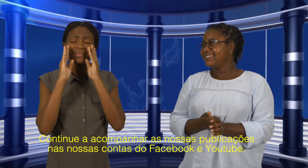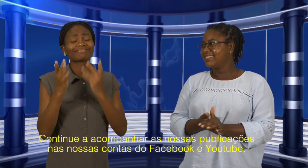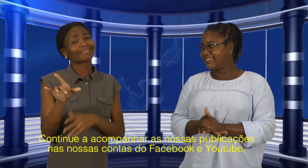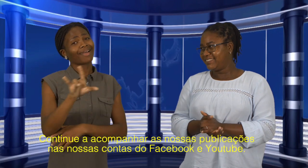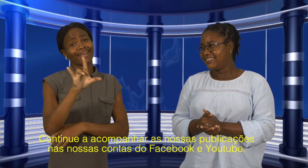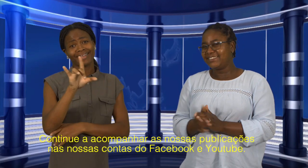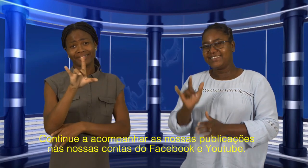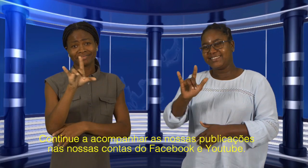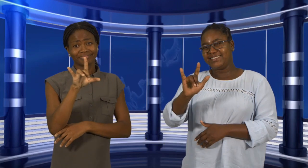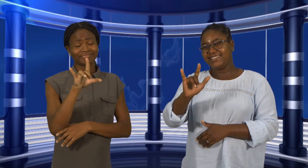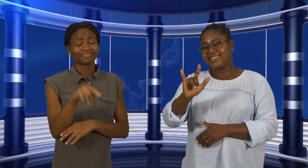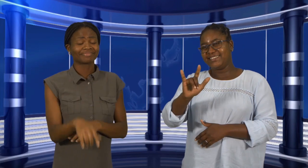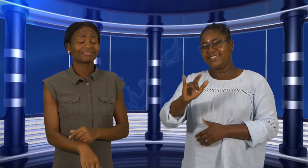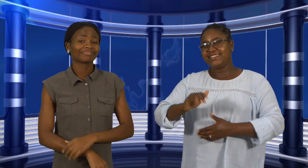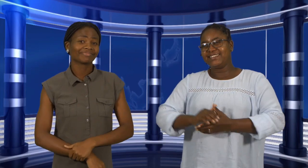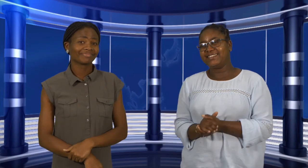Facebook e Youtube.